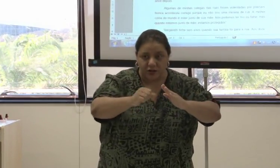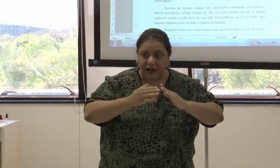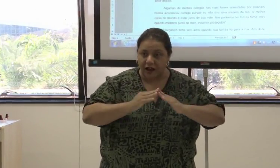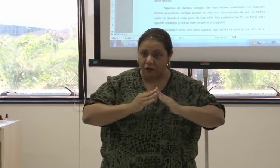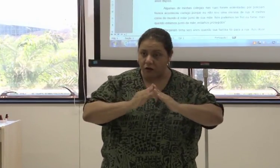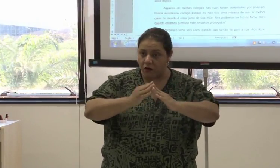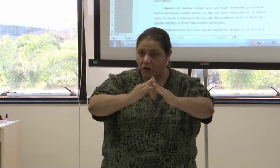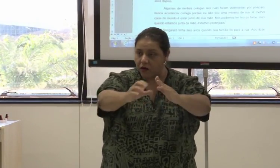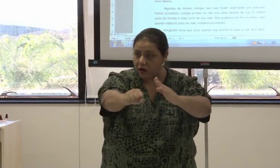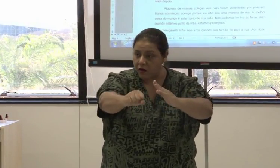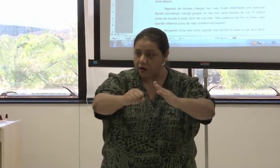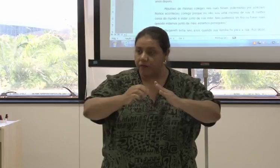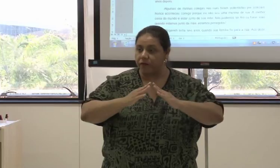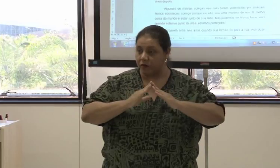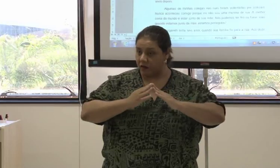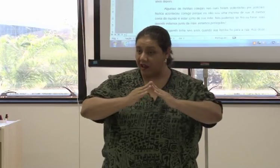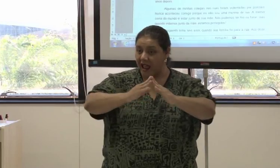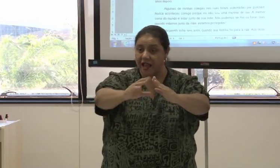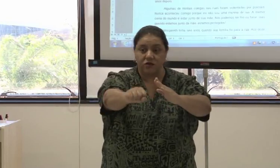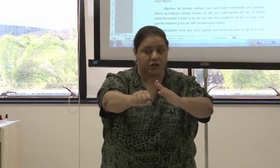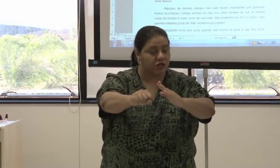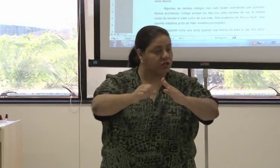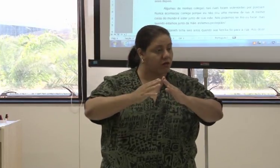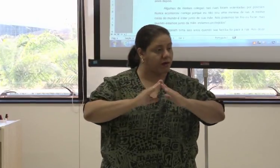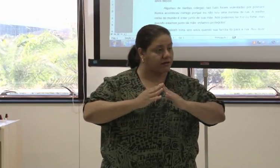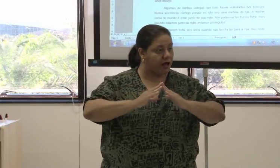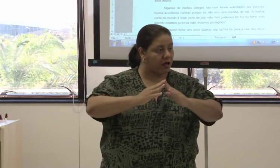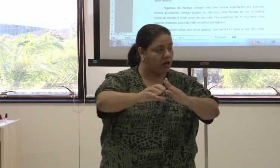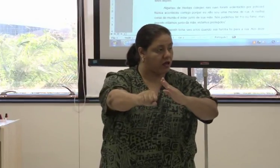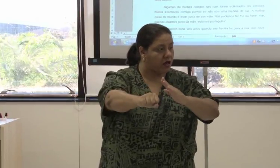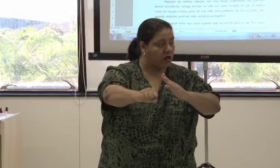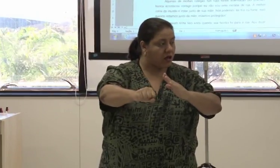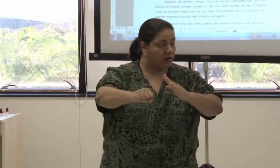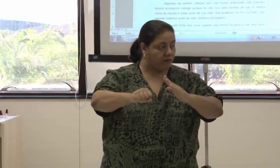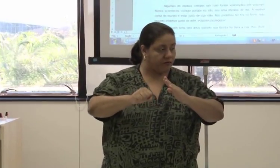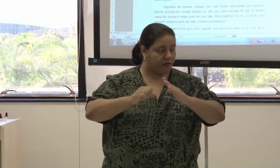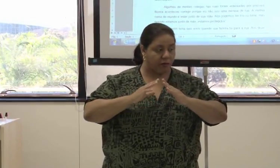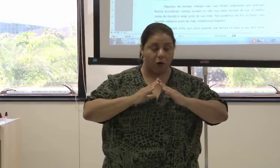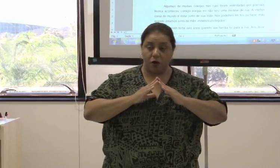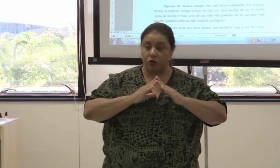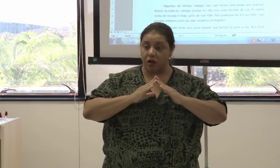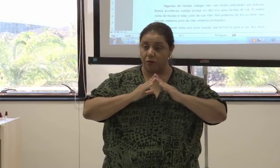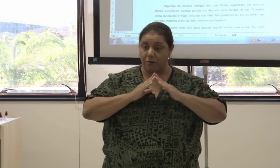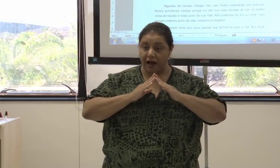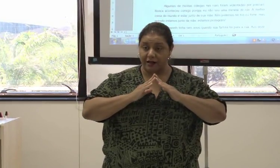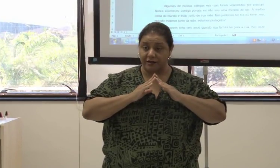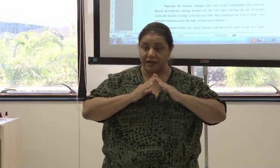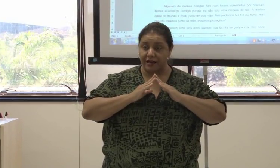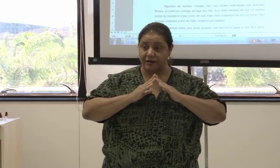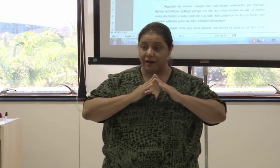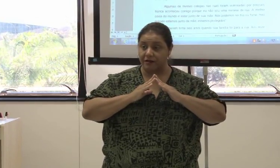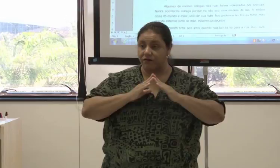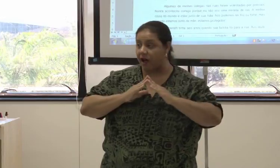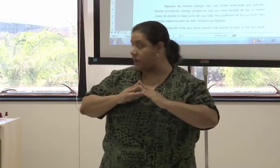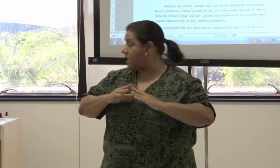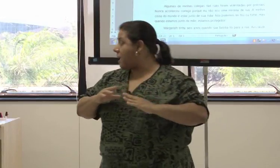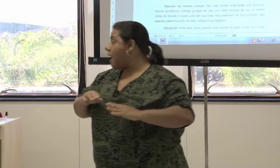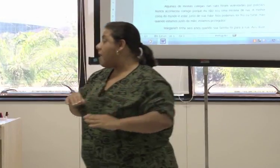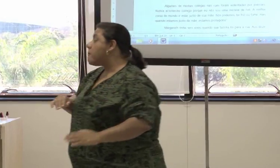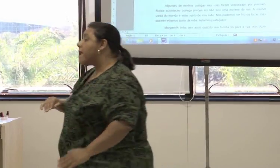Raciocinaram? É isso que a gente tem que pensar. Tá bom? Eu tenho uma base e essa base vai.